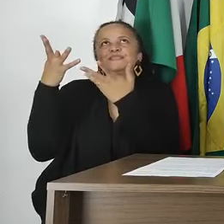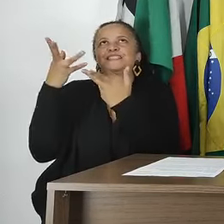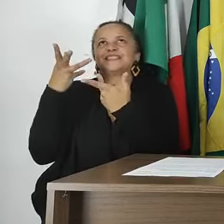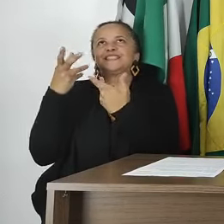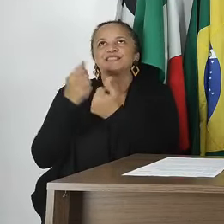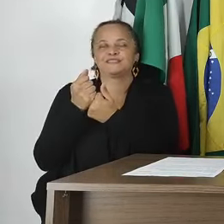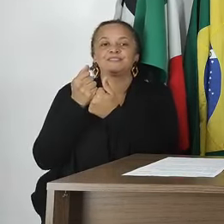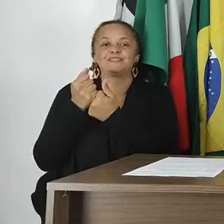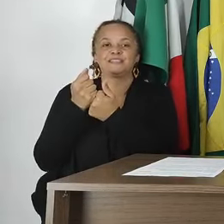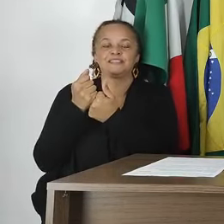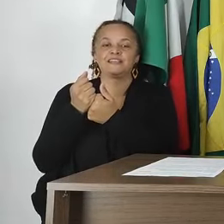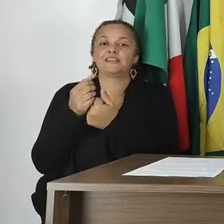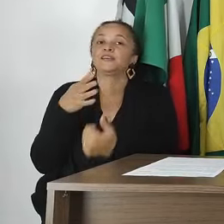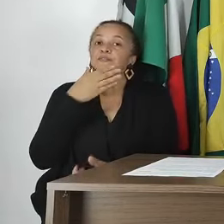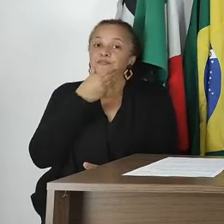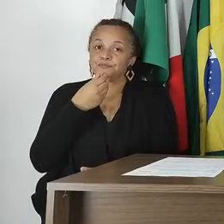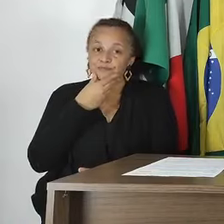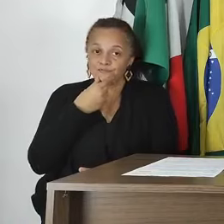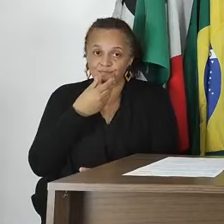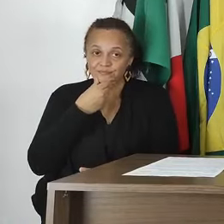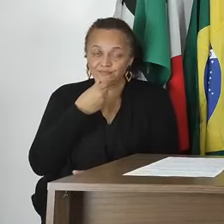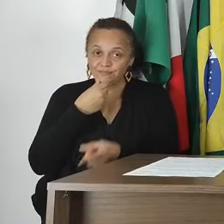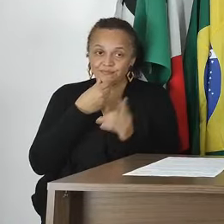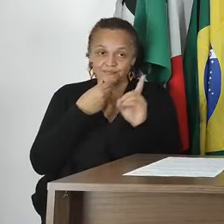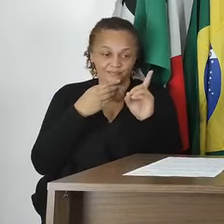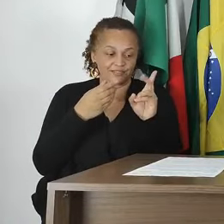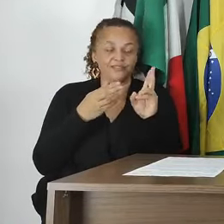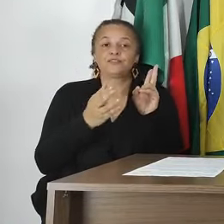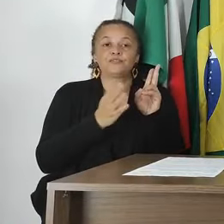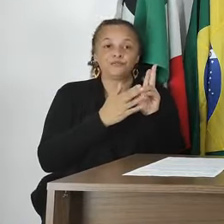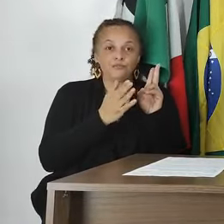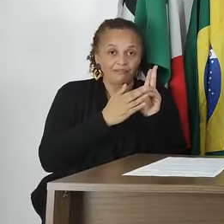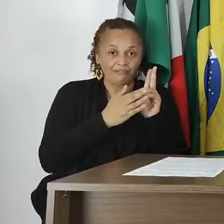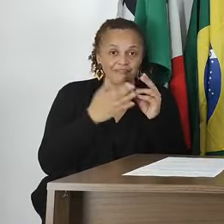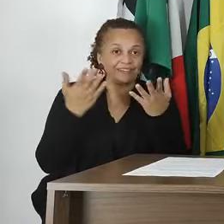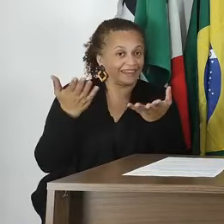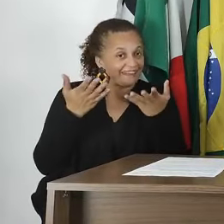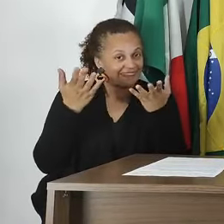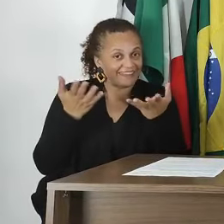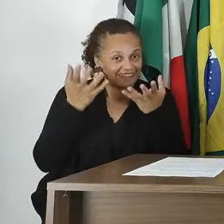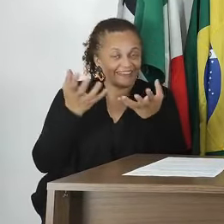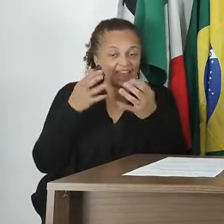que o próprio cacique deseja construir dentro da tribo uma